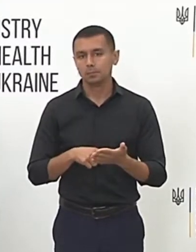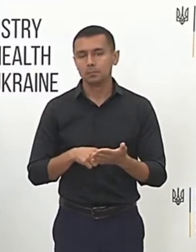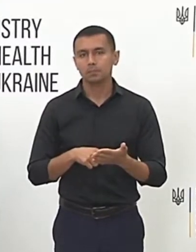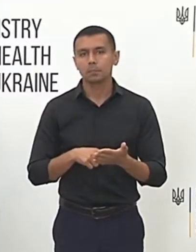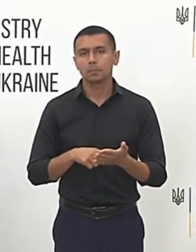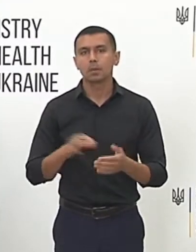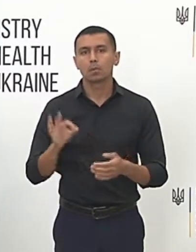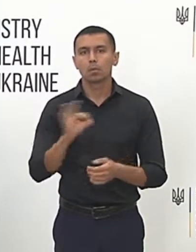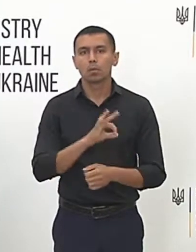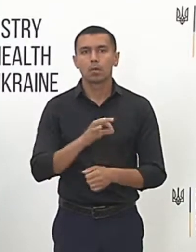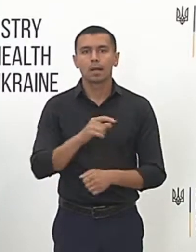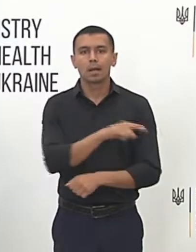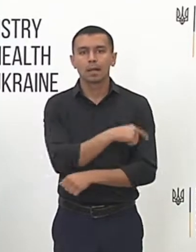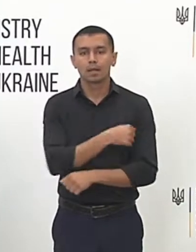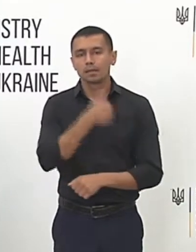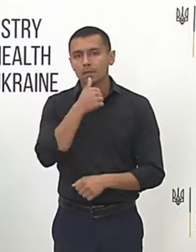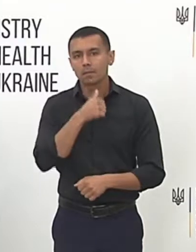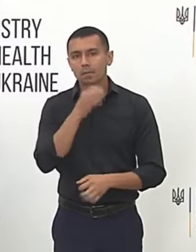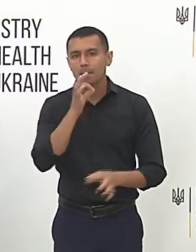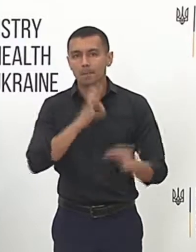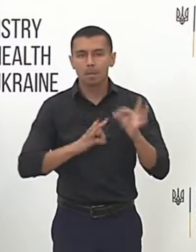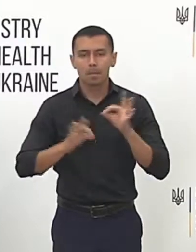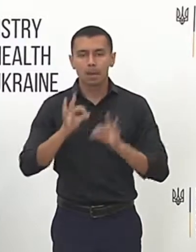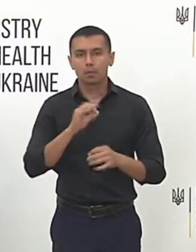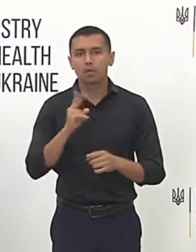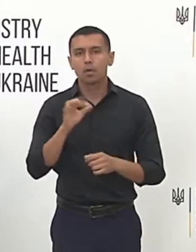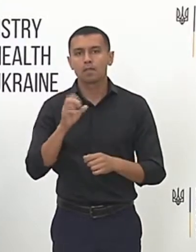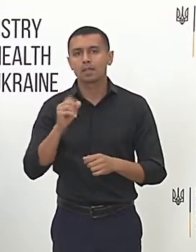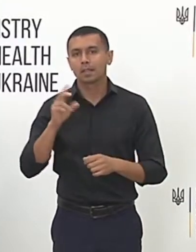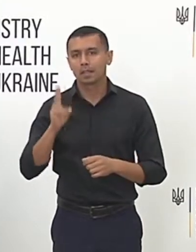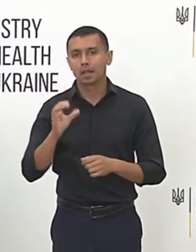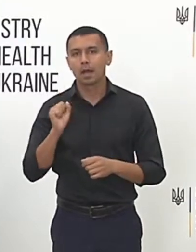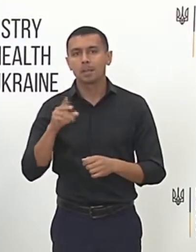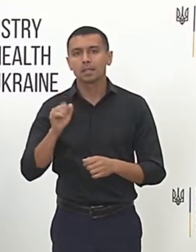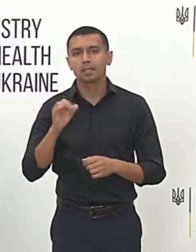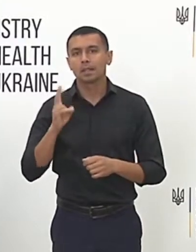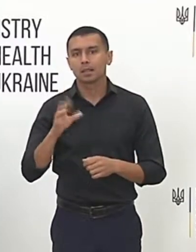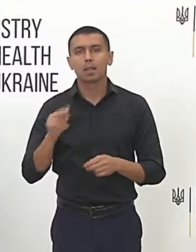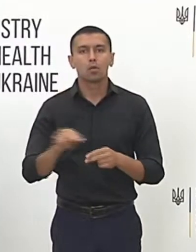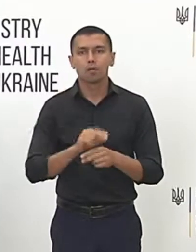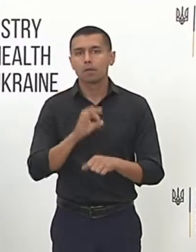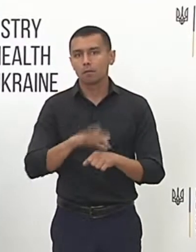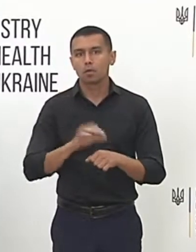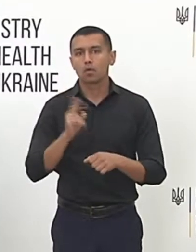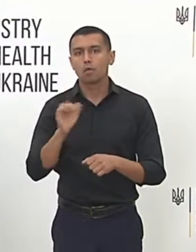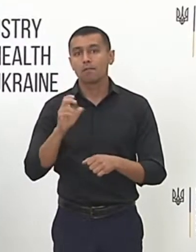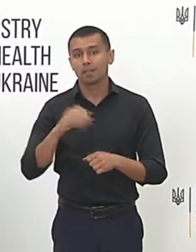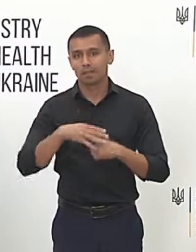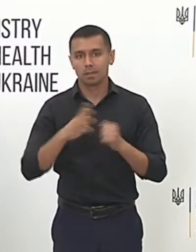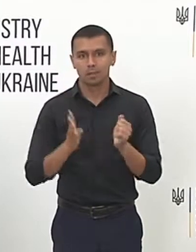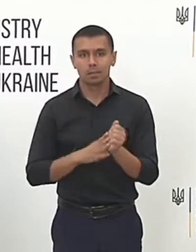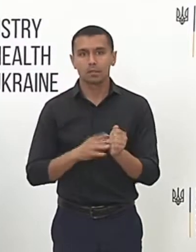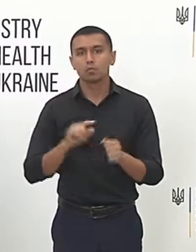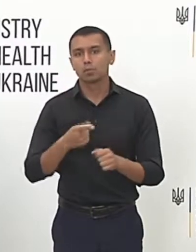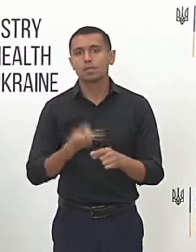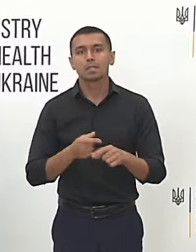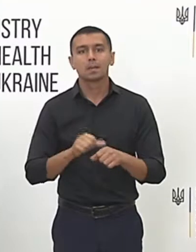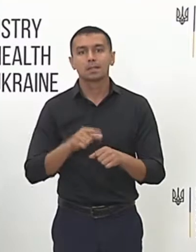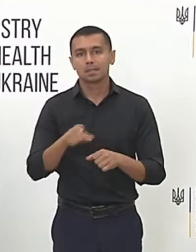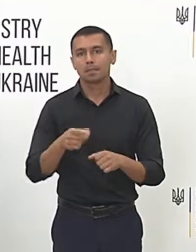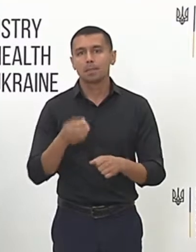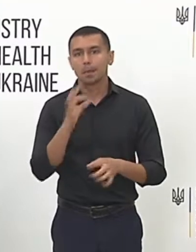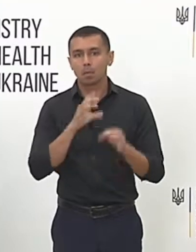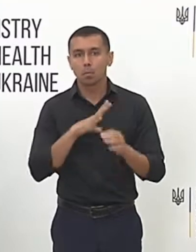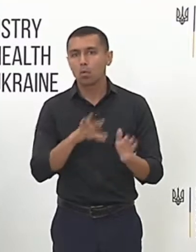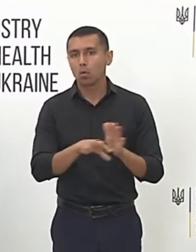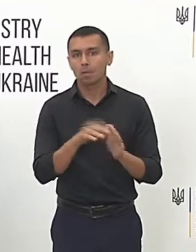Щодо клінічних випробувань препаратів корвітин та аміксин для лікування хворих на ковід. Чому саме ці препарати